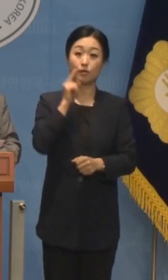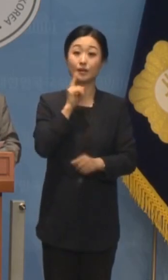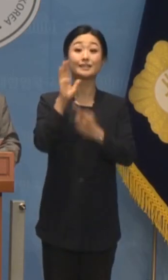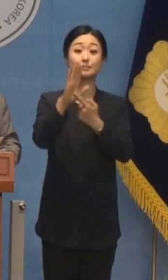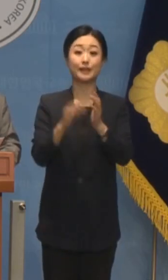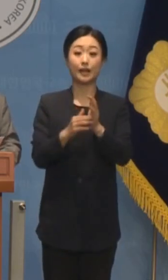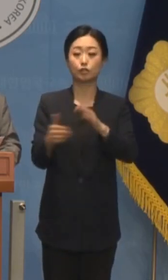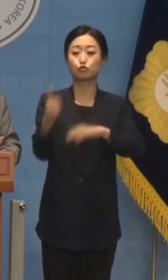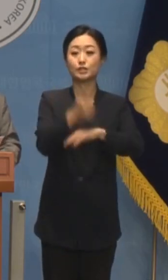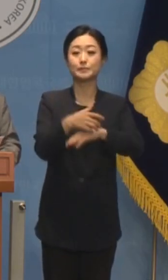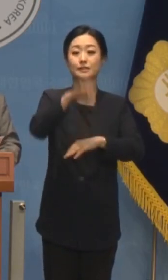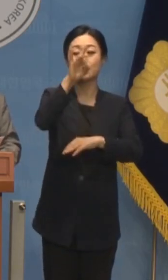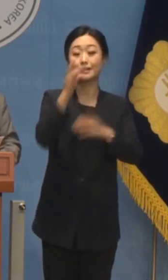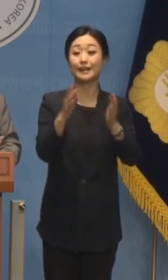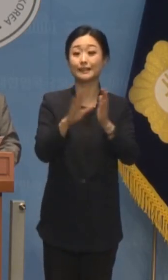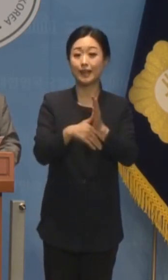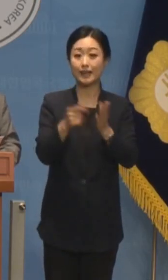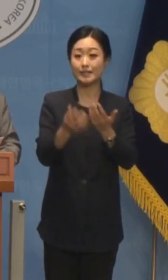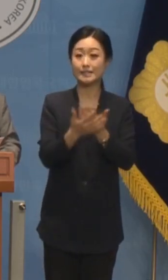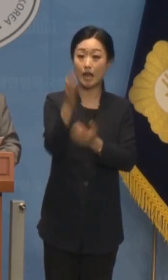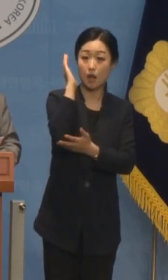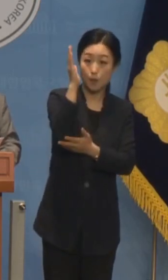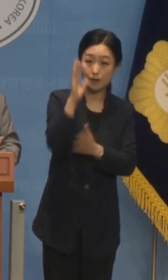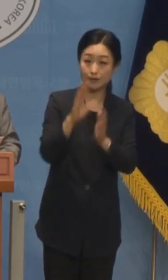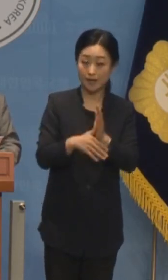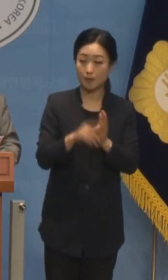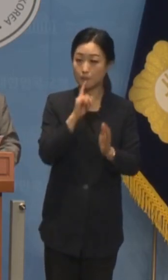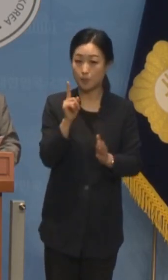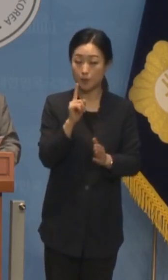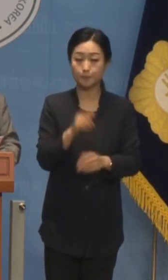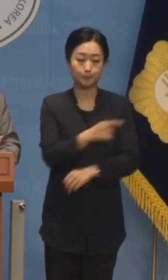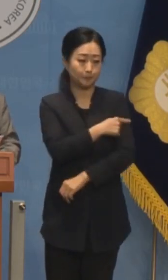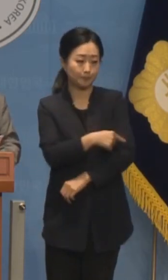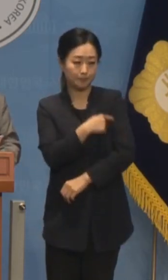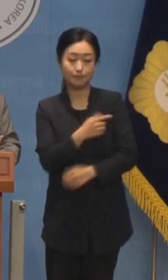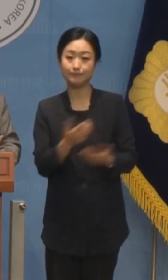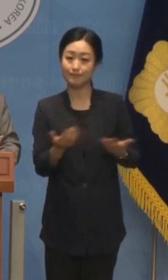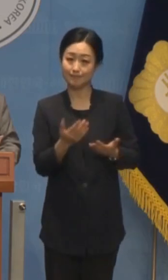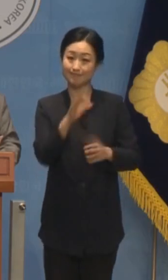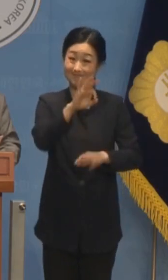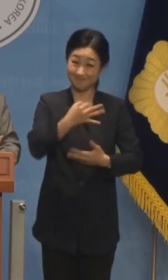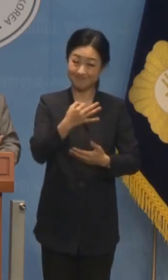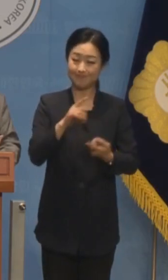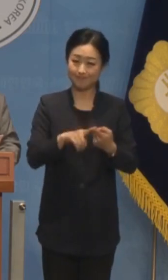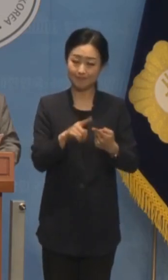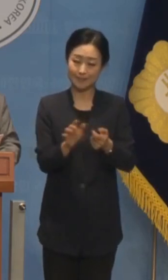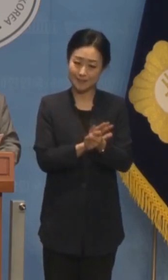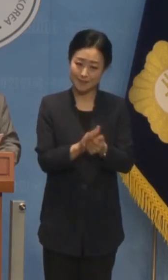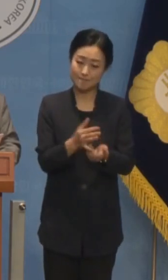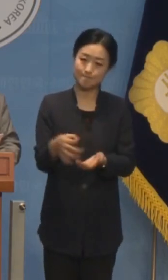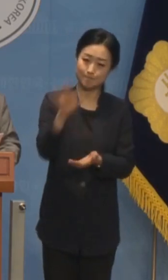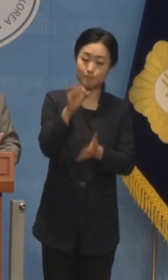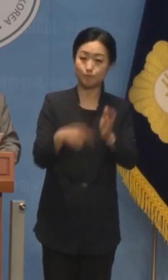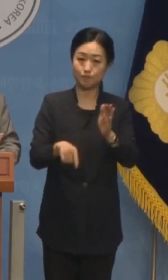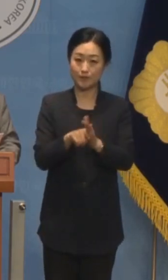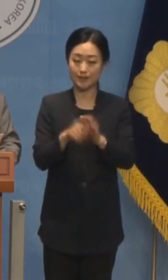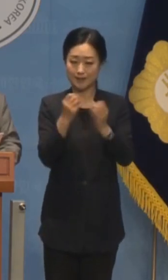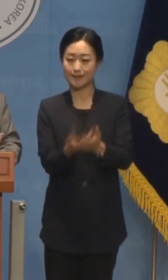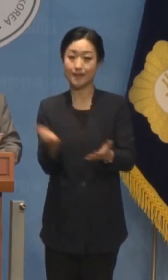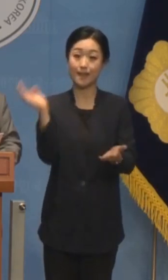시 첫출근 시 기자들과 만나 초급간부 복무 여건 개선 처우 개선 등을 위해